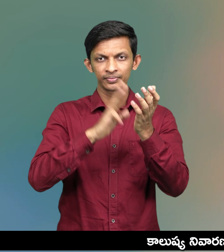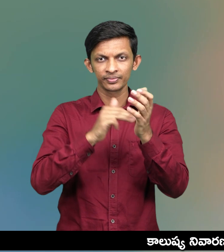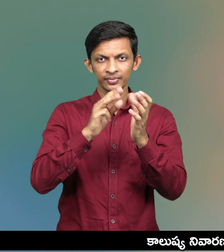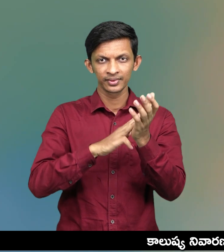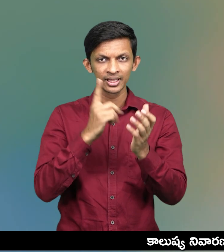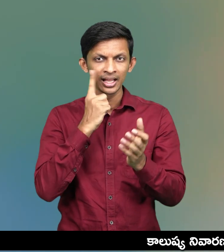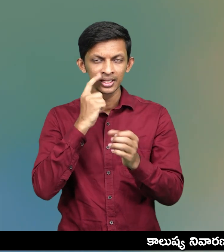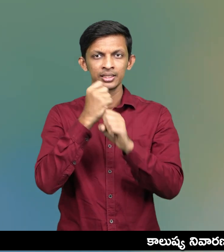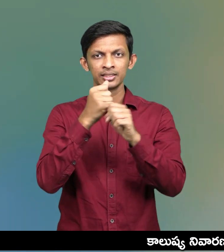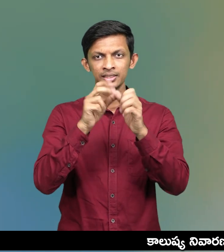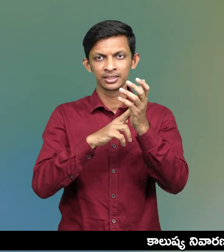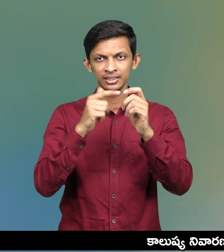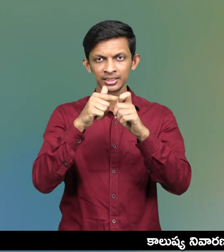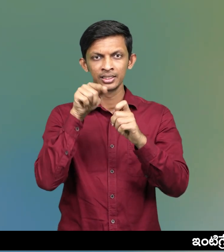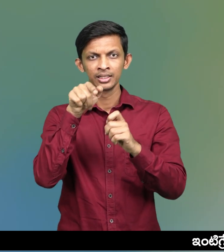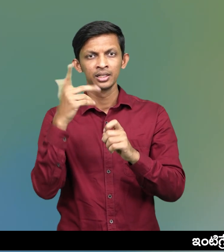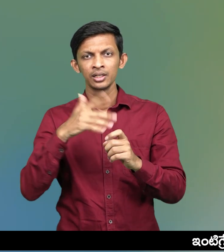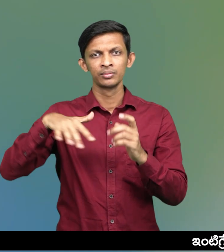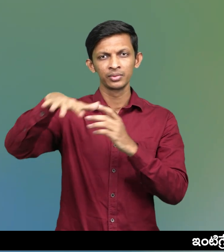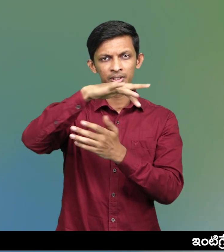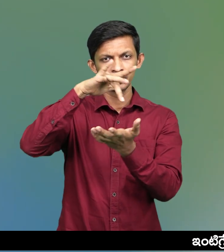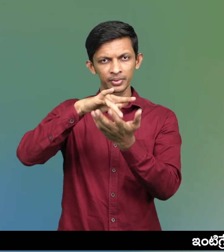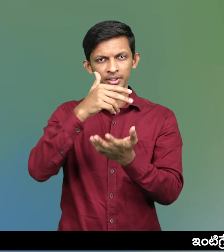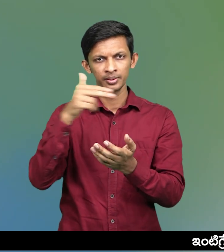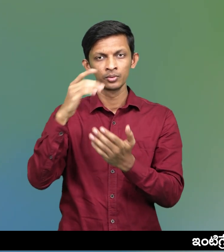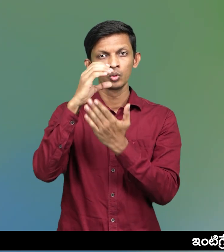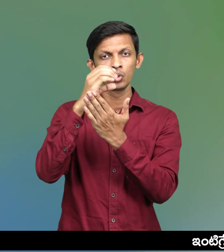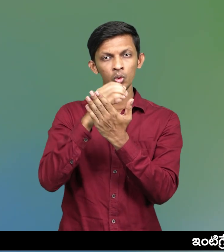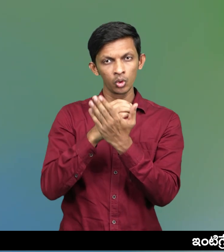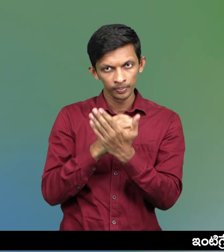నమామి గంగే కార్యక్రమం, ఇంటిగ్రేటెడ్ కన్జర్వేషన్ మిషన్